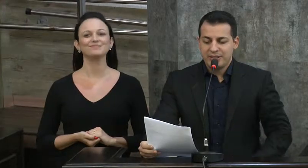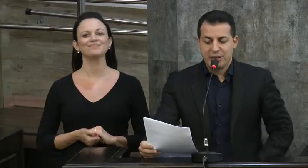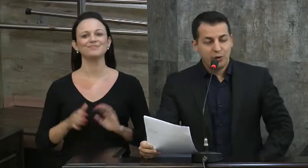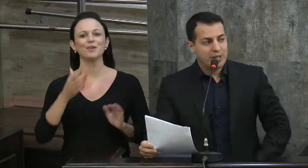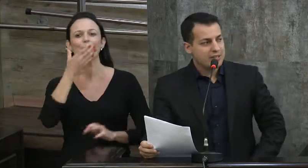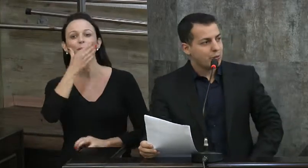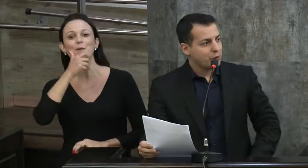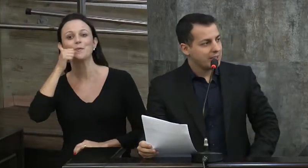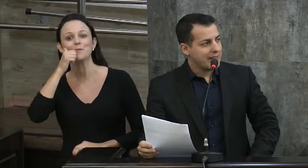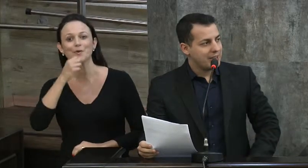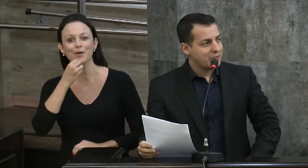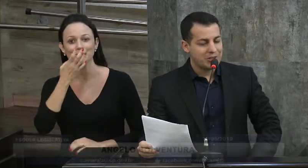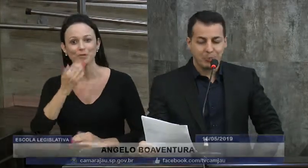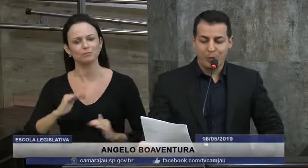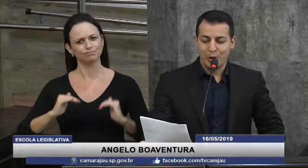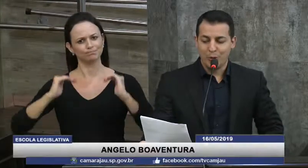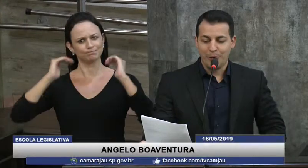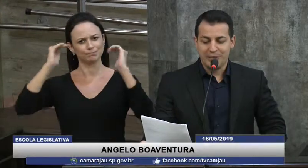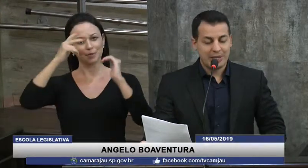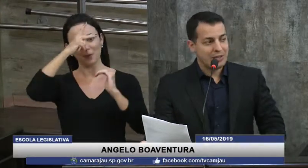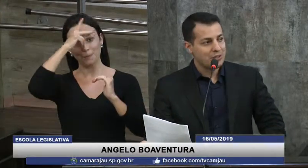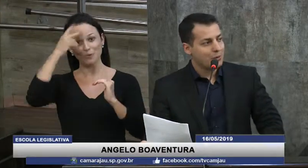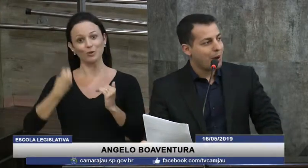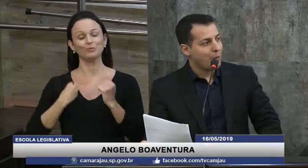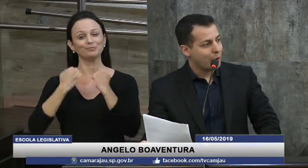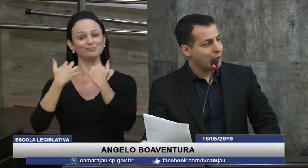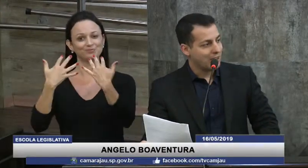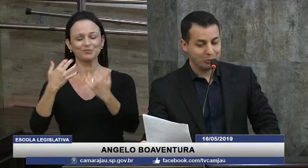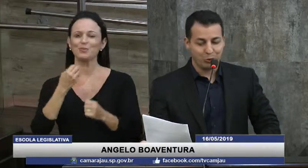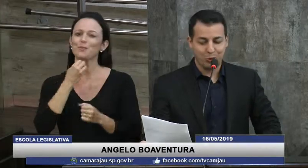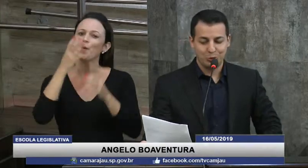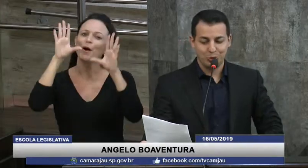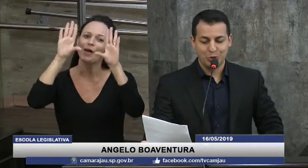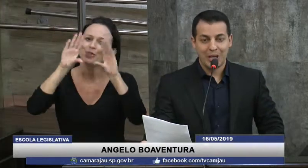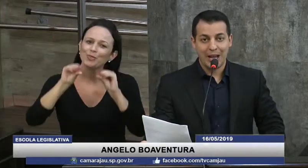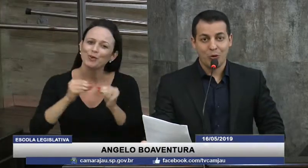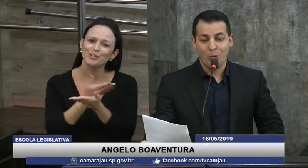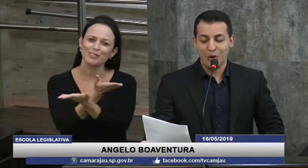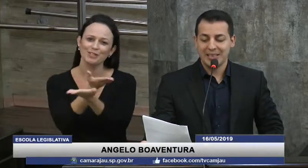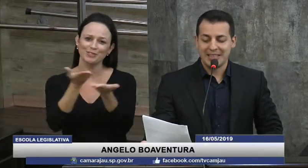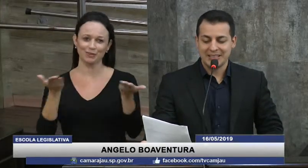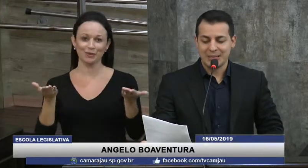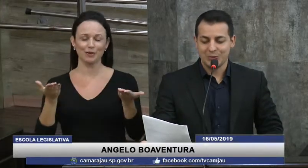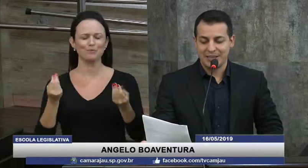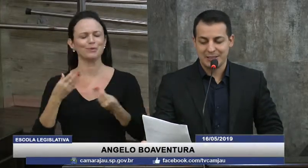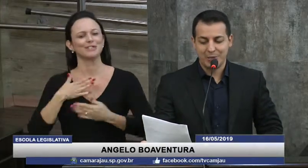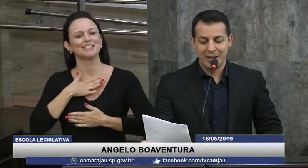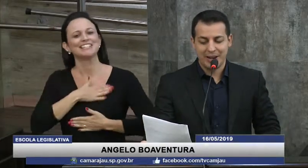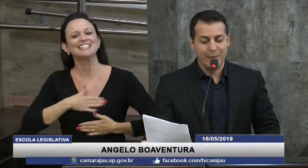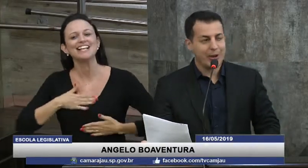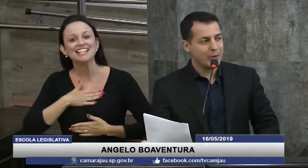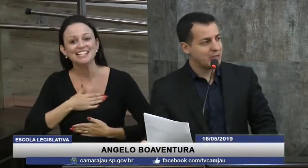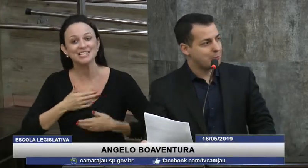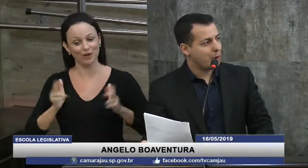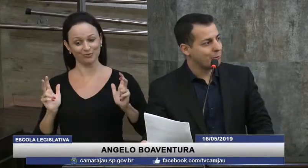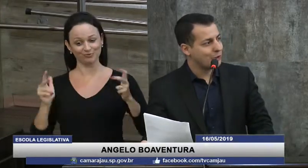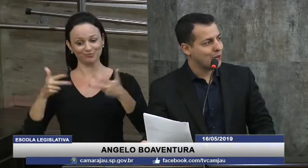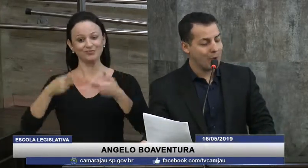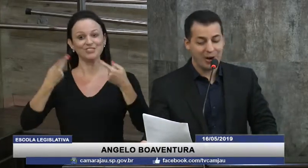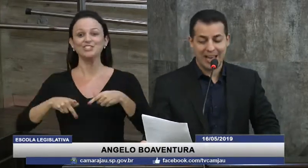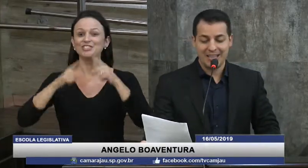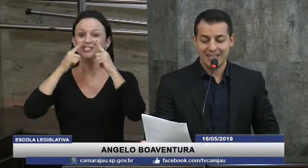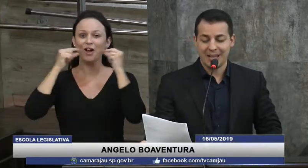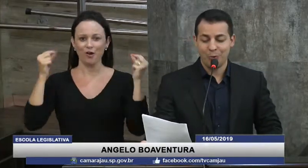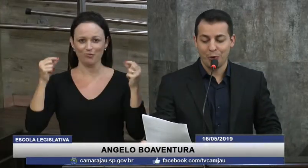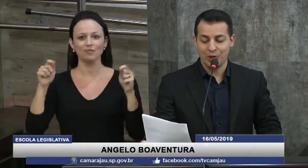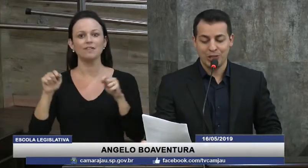Senhoras e senhores, autoridades e público presente, uma boa noite a todos. É com muita satisfação que a Câmara Municipal de